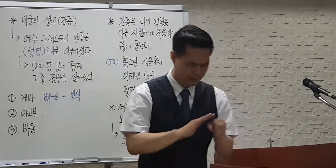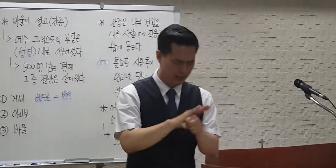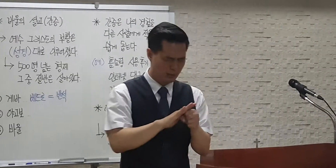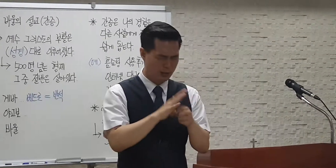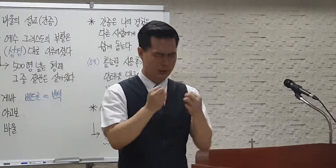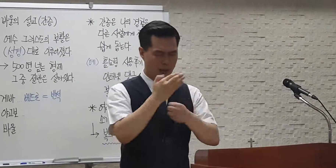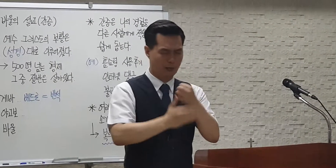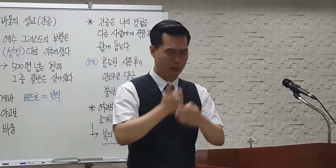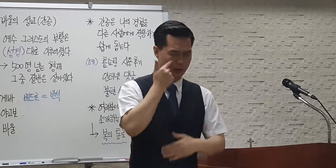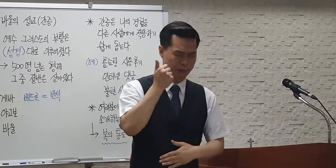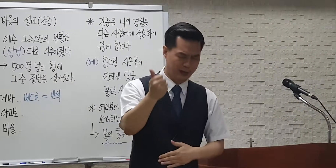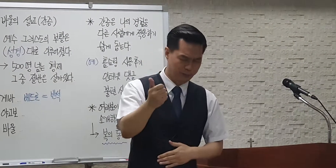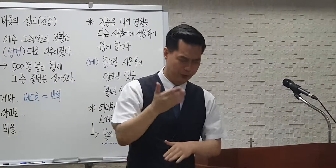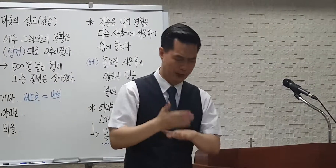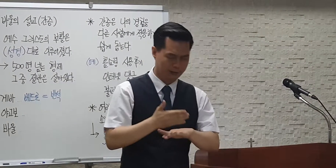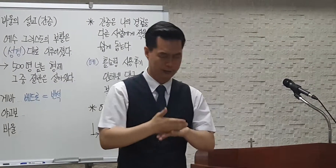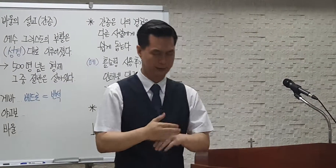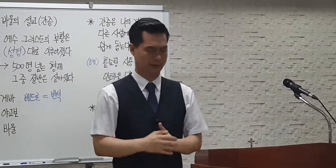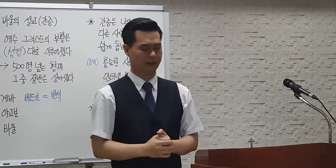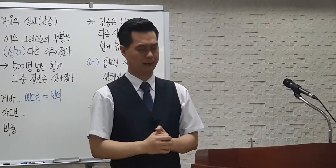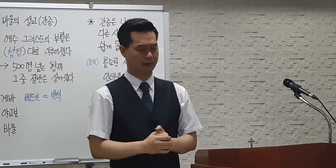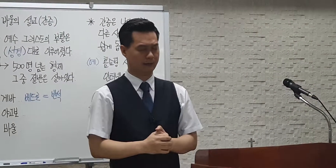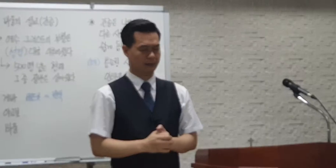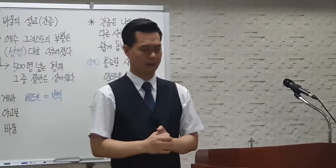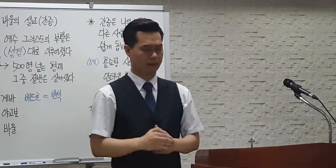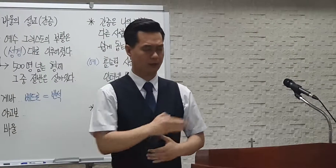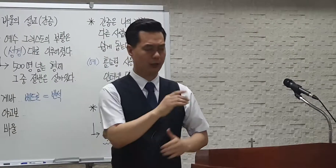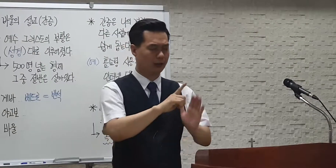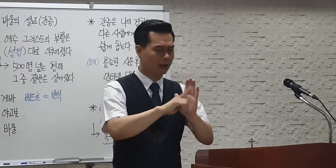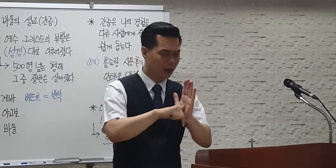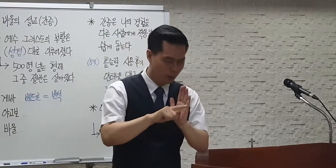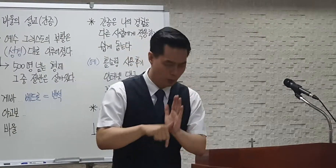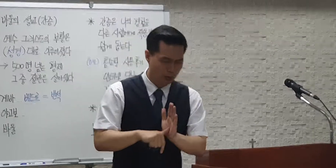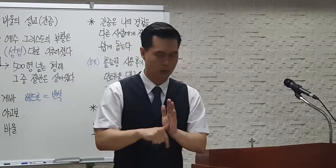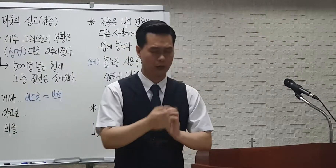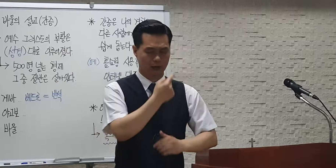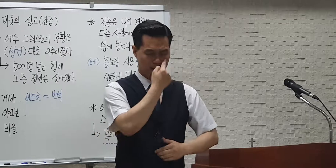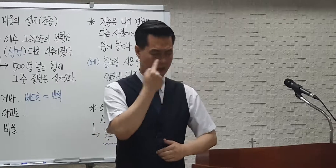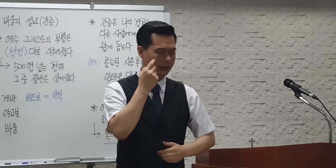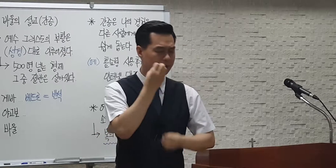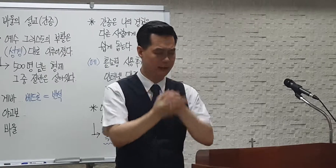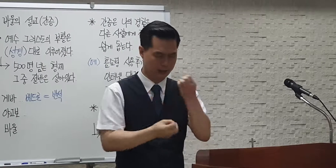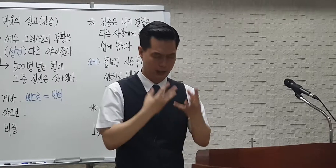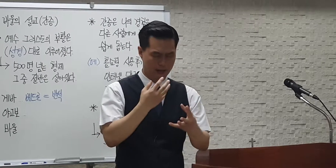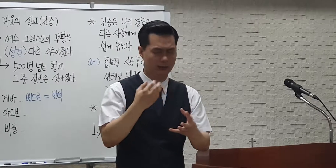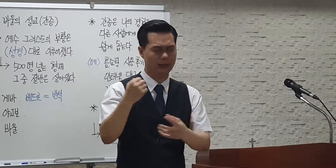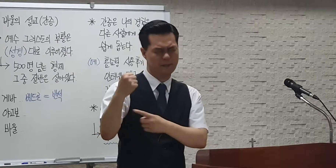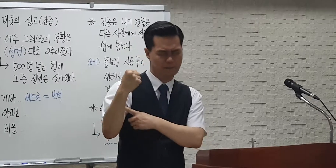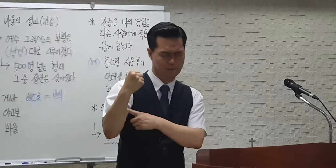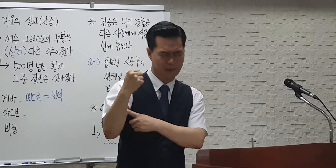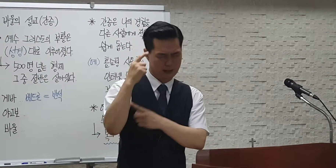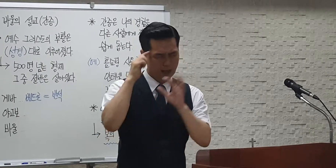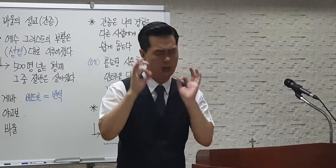사랑이 많으신 하나님 아버지 감사합니다. 우리가 때때로 간증이라는 힘 생각해